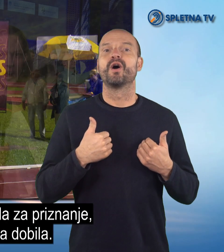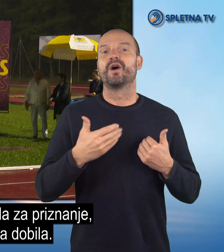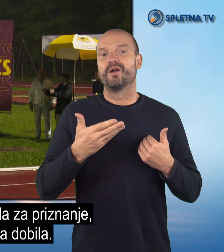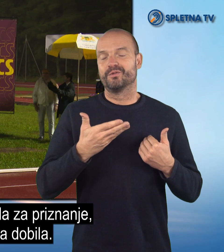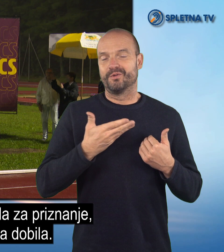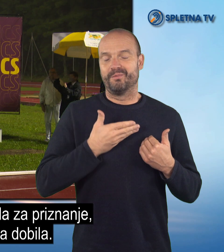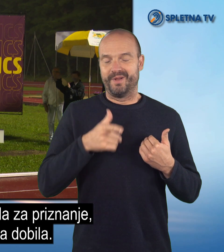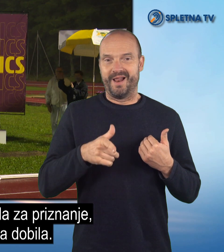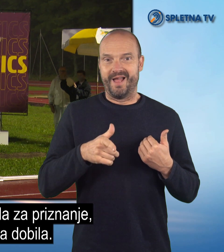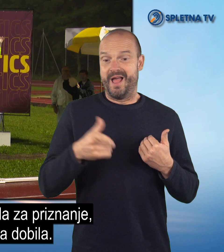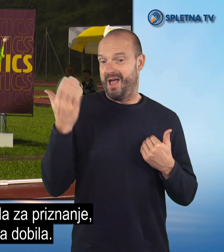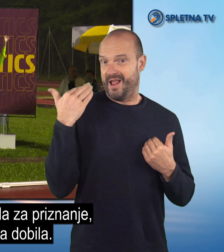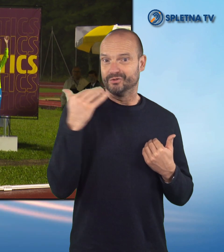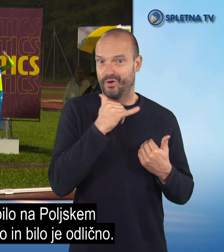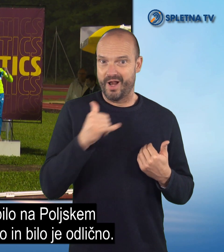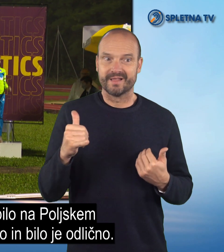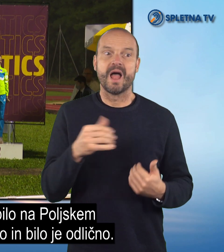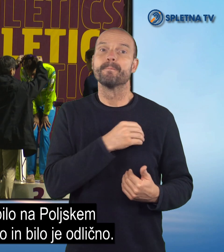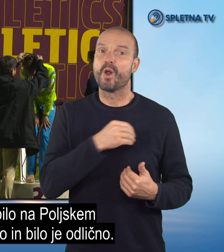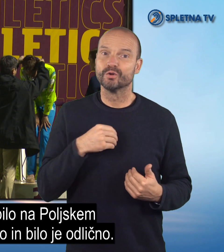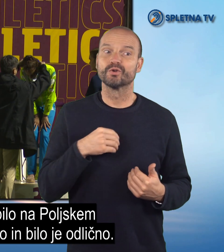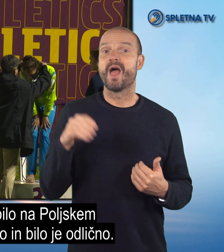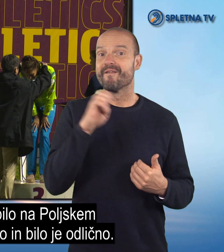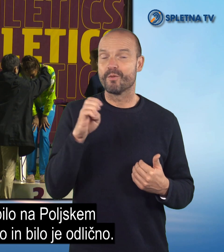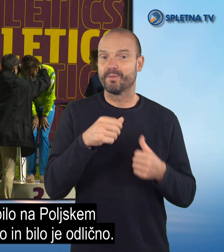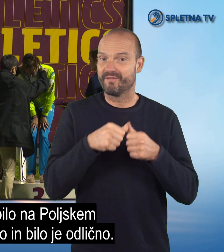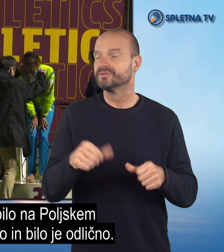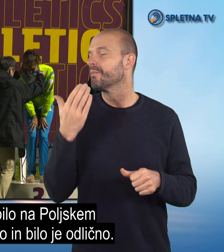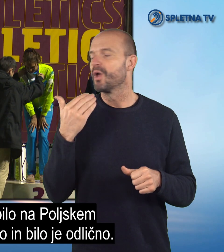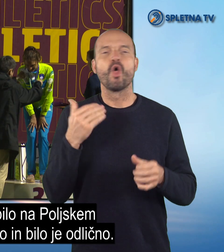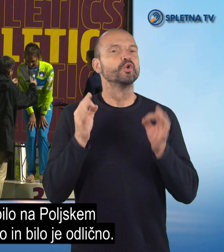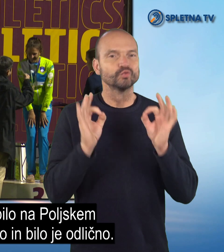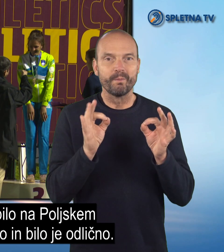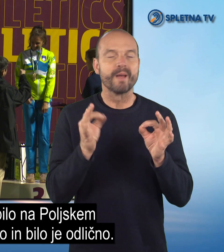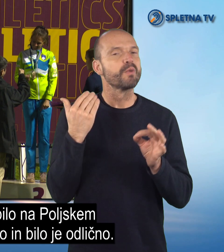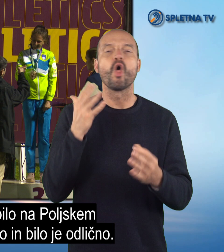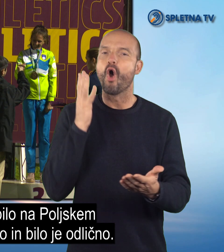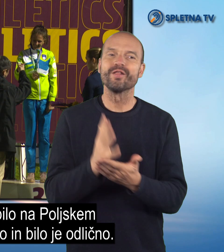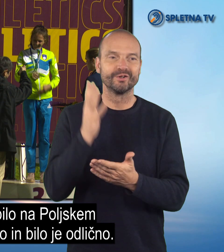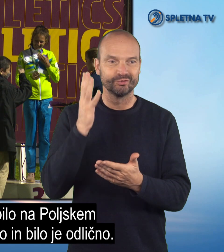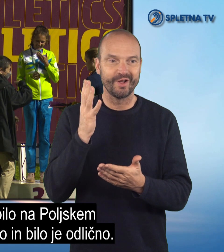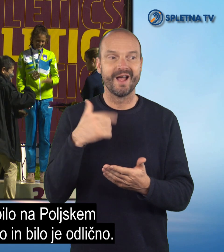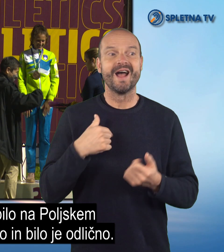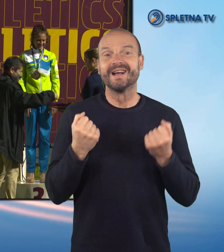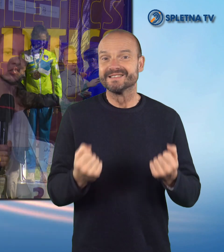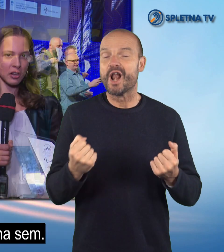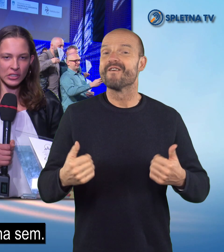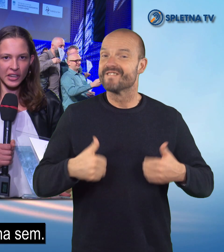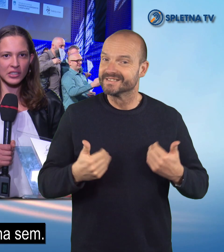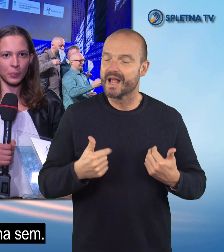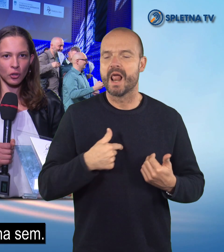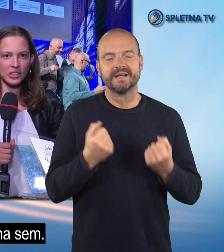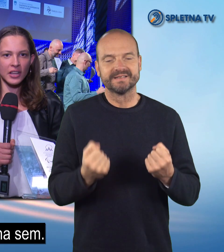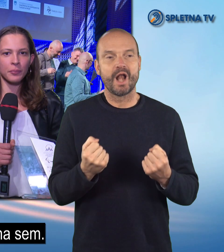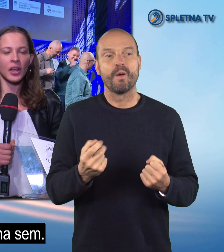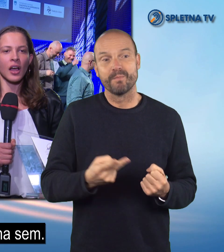je pokal leto. Lansko leto v Poljski, evropsko je bilo super, je bilo v redu, odlično. Zelo vesela